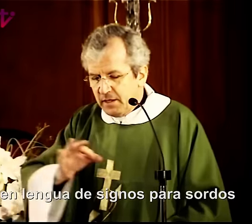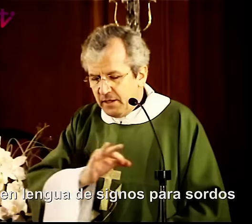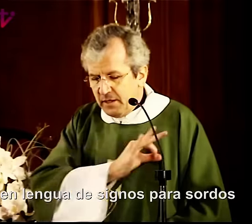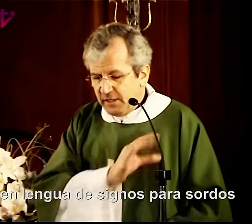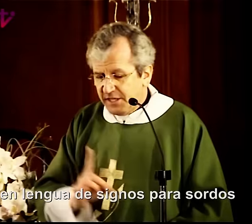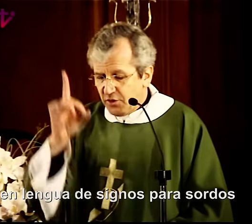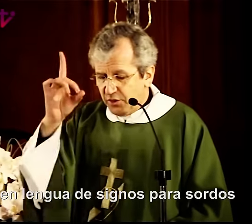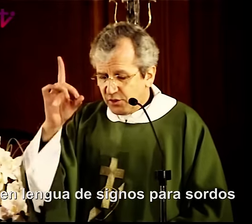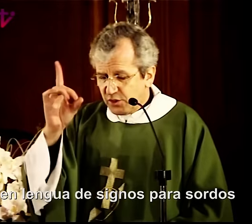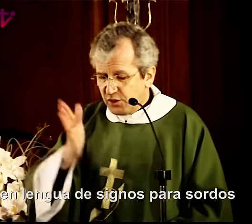Señor Dios,